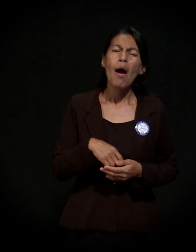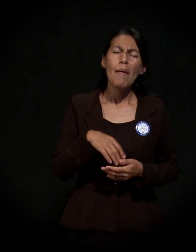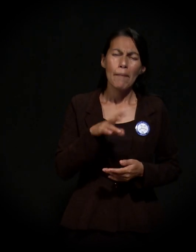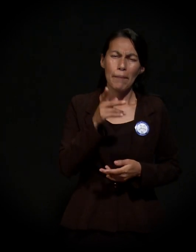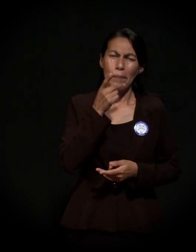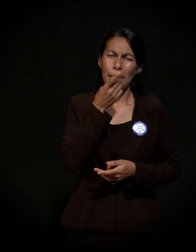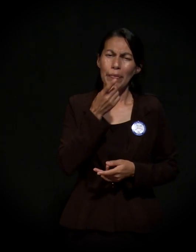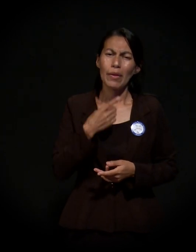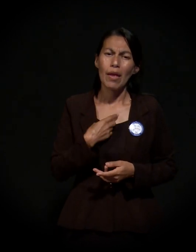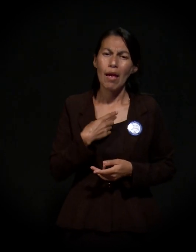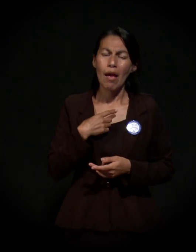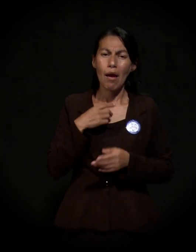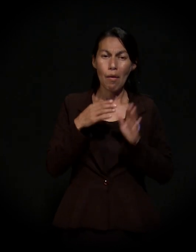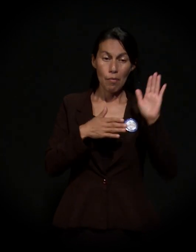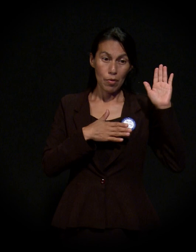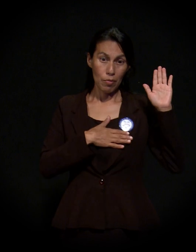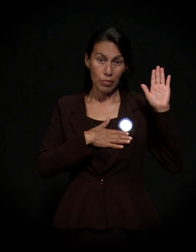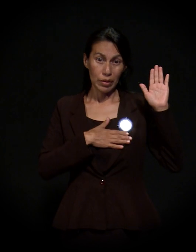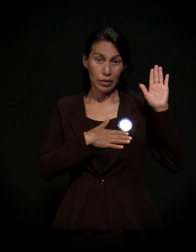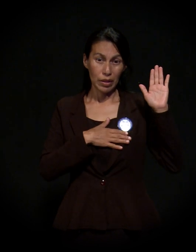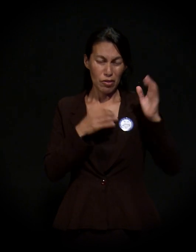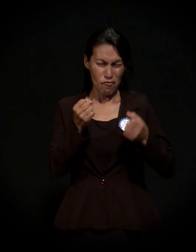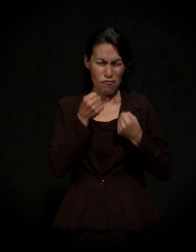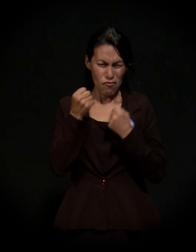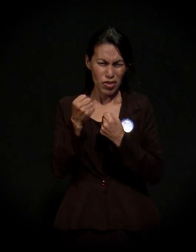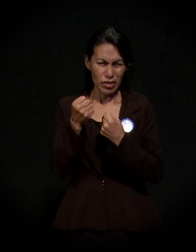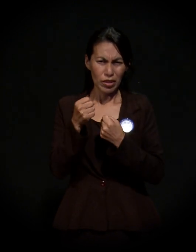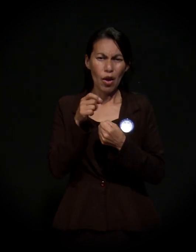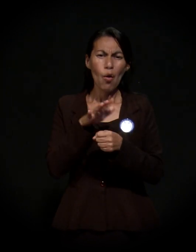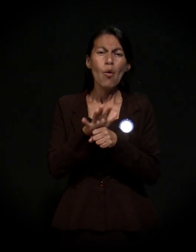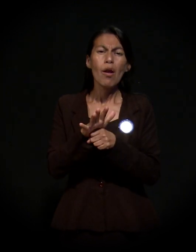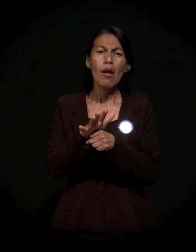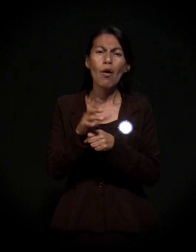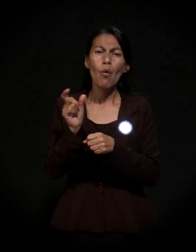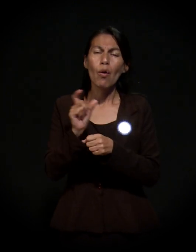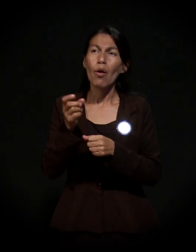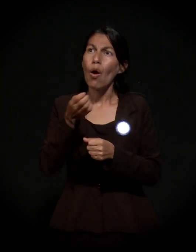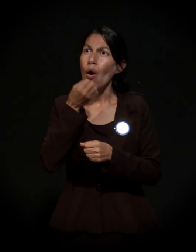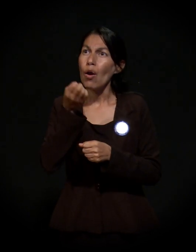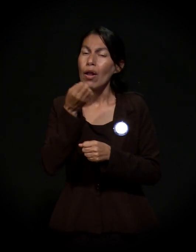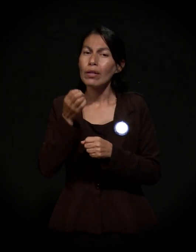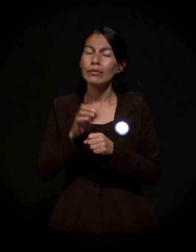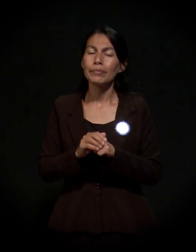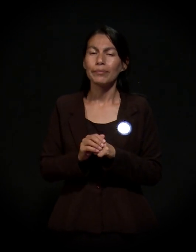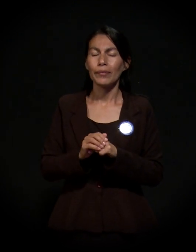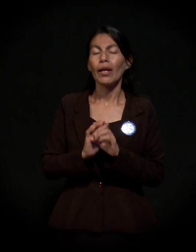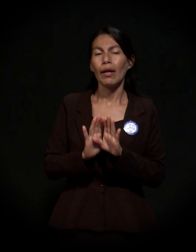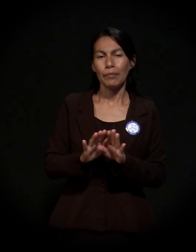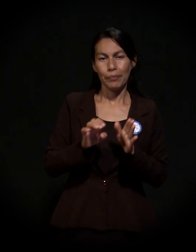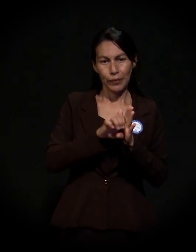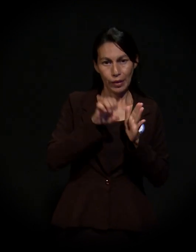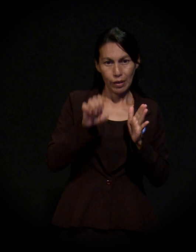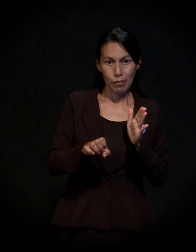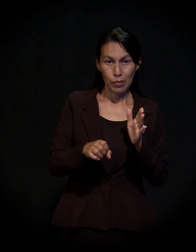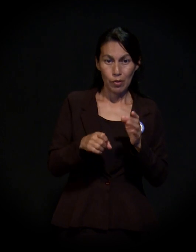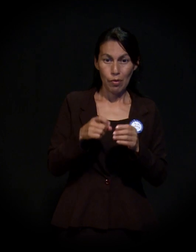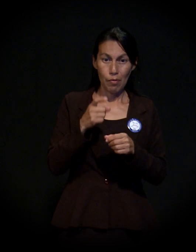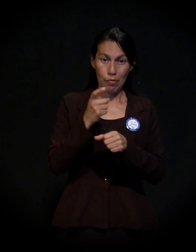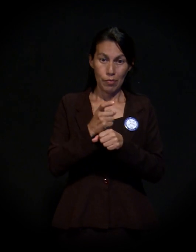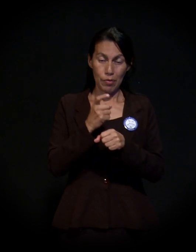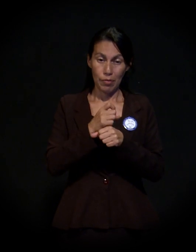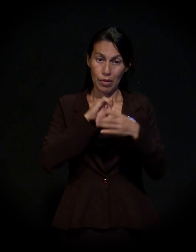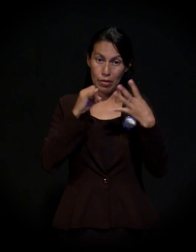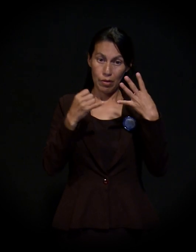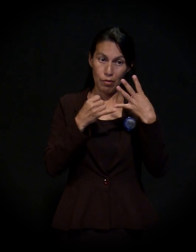desarrollar tu fe en oración? Por ejemplo, en Primera de Juan 5, 14 y